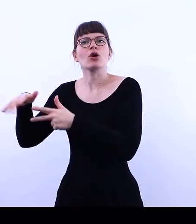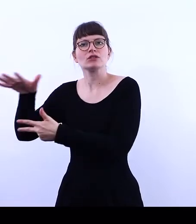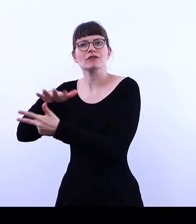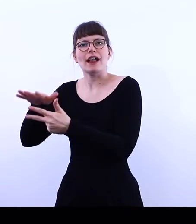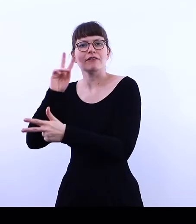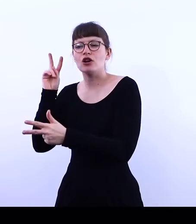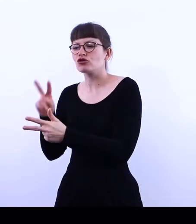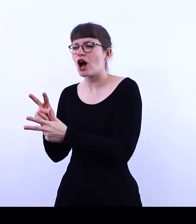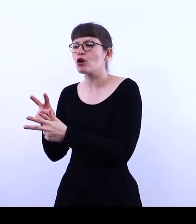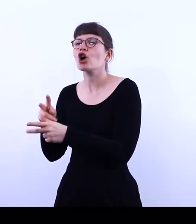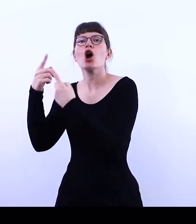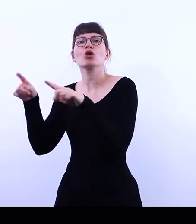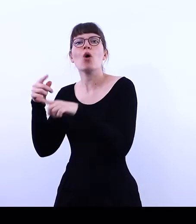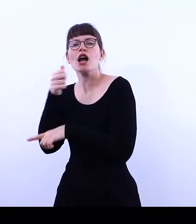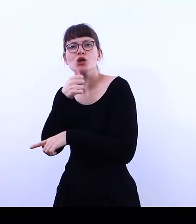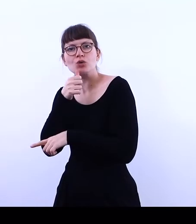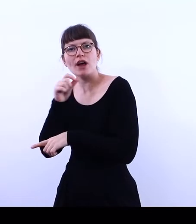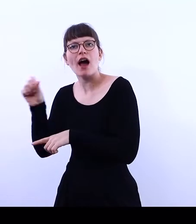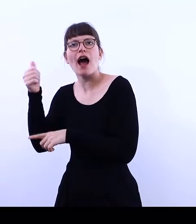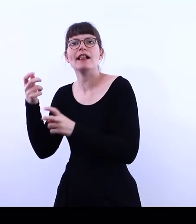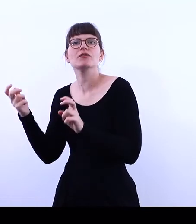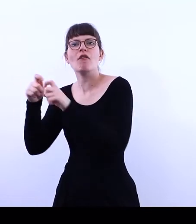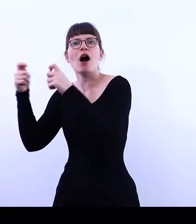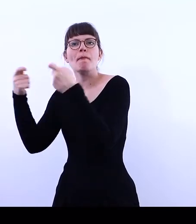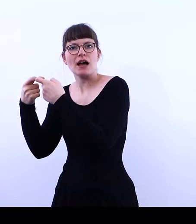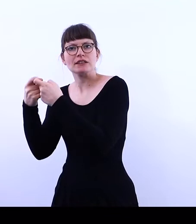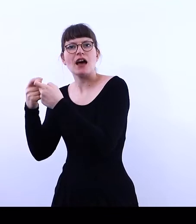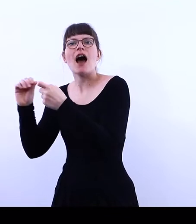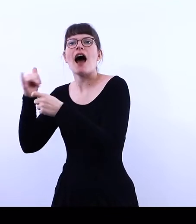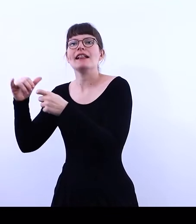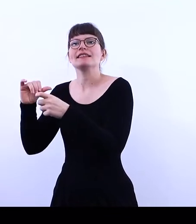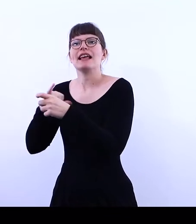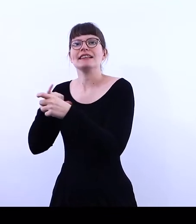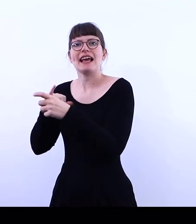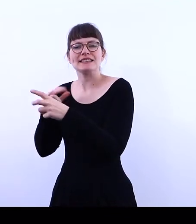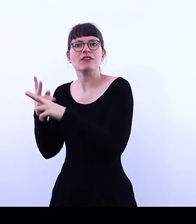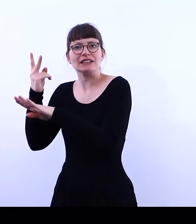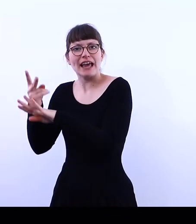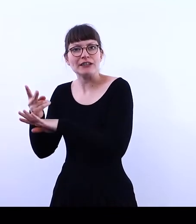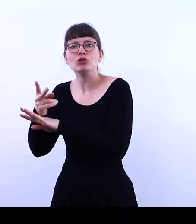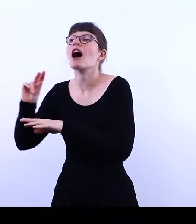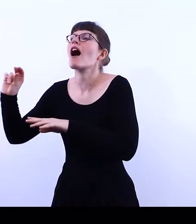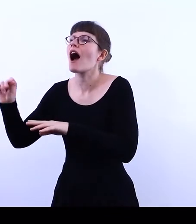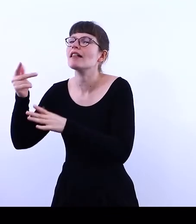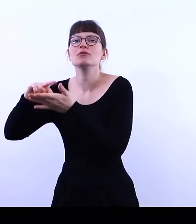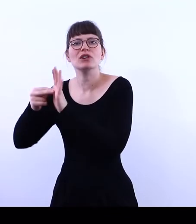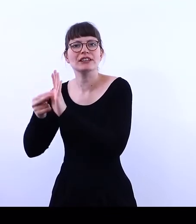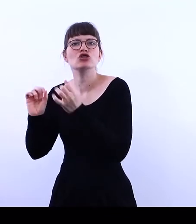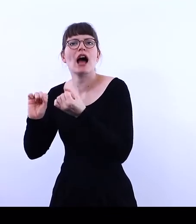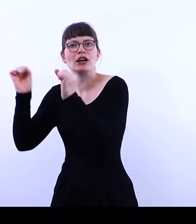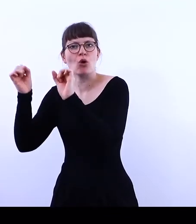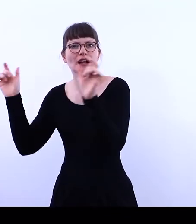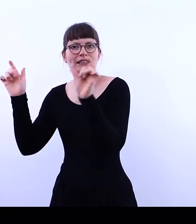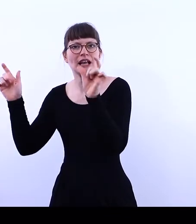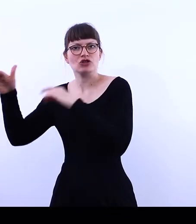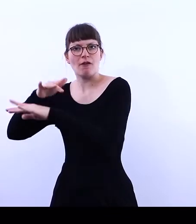die Chorjugend als Verband, eben als Interessensvertretung, auch als politische Akteurin in der Gesellschaft agiert, dass sich Chöre